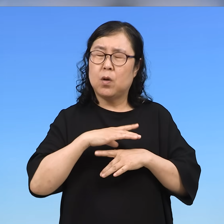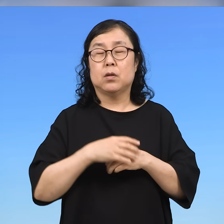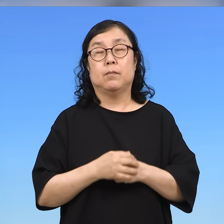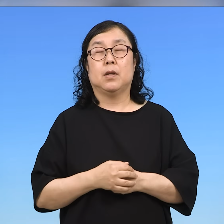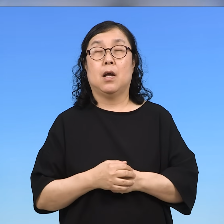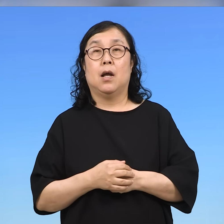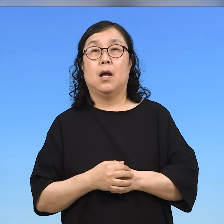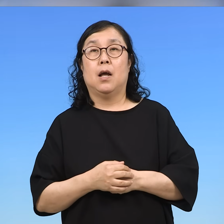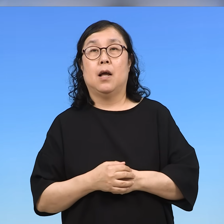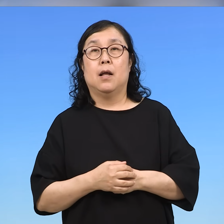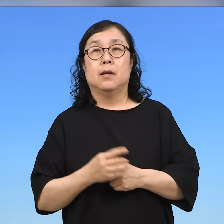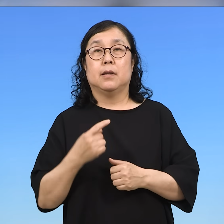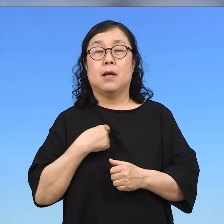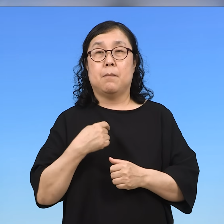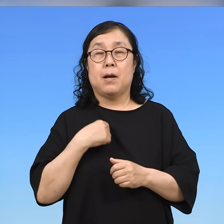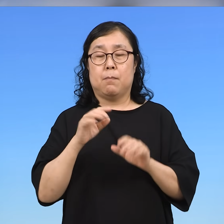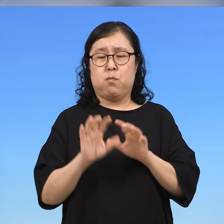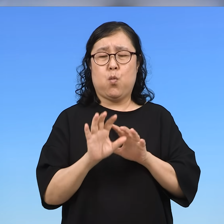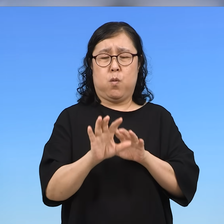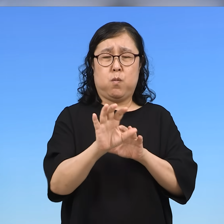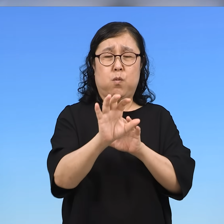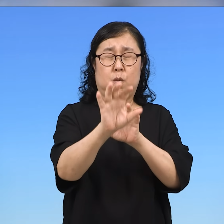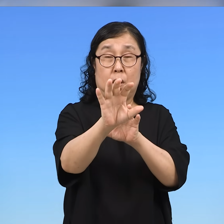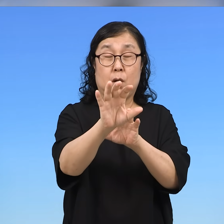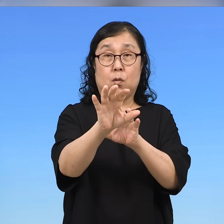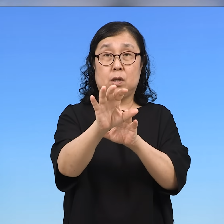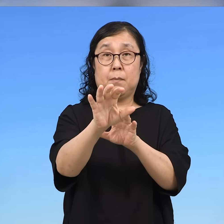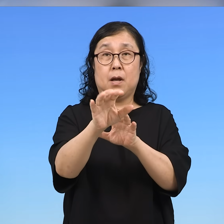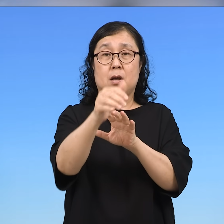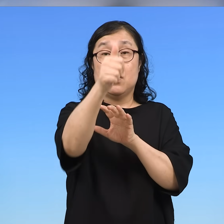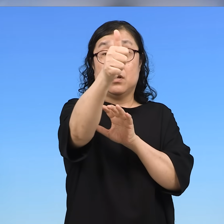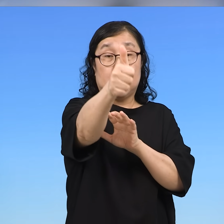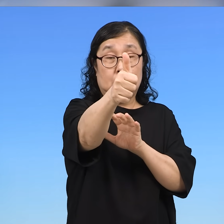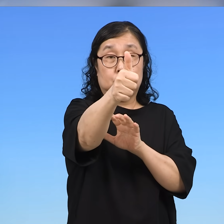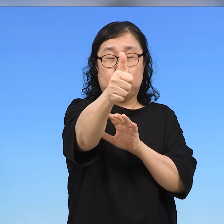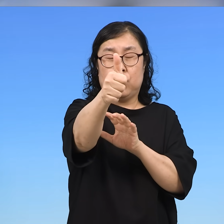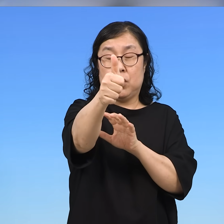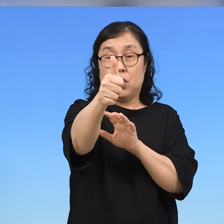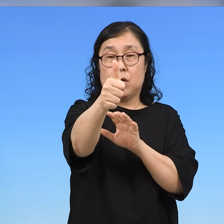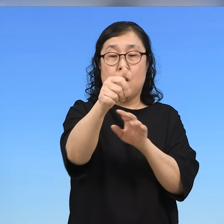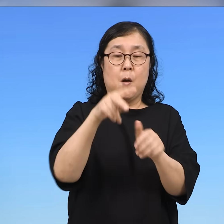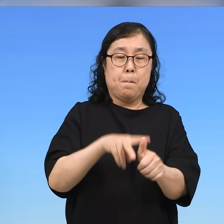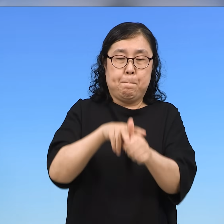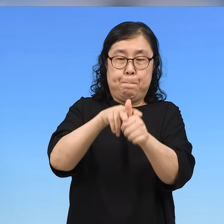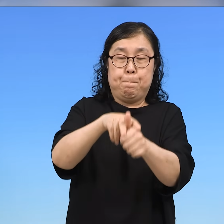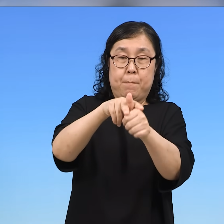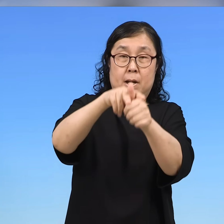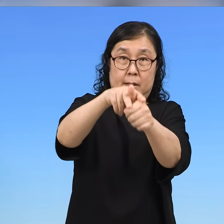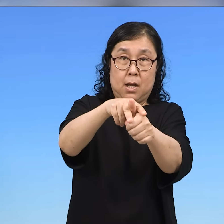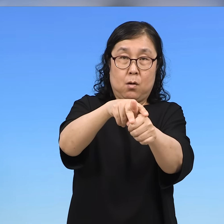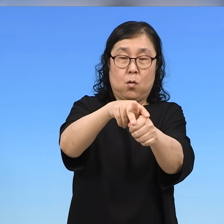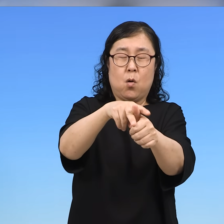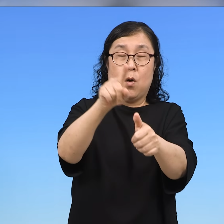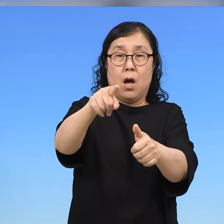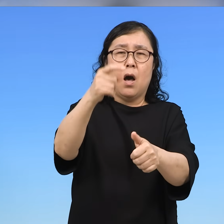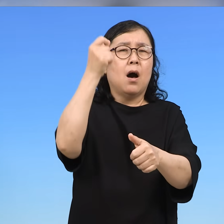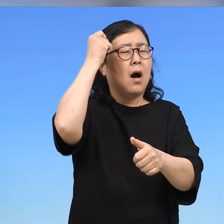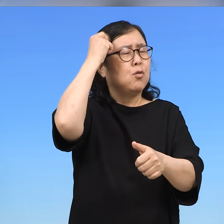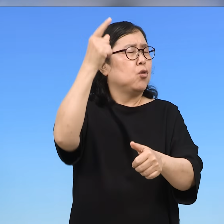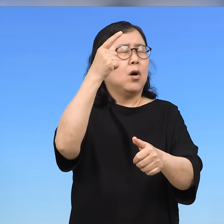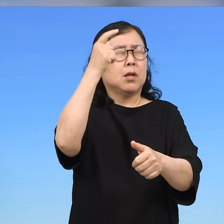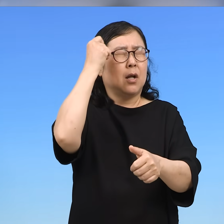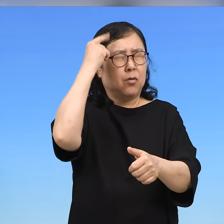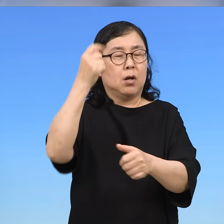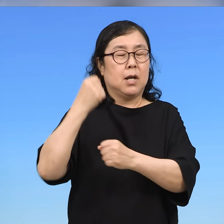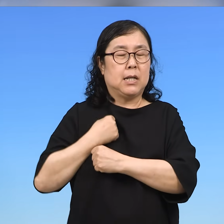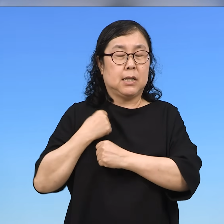지금 개선 장군이 시가행전을 하고 수많은 사람이 열광하고 우와 대단한 장군이라고 그렇게 칭찬이 쏟아질